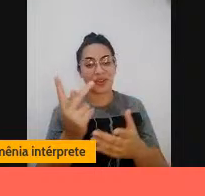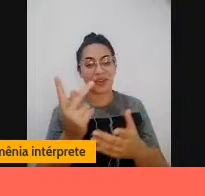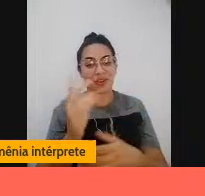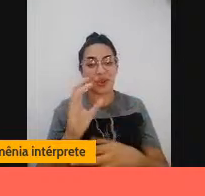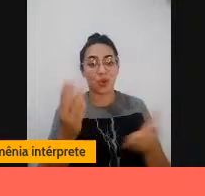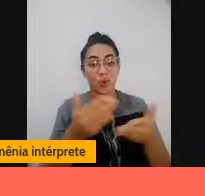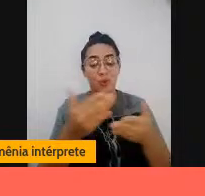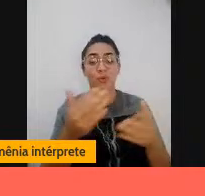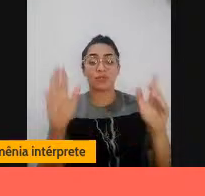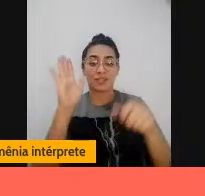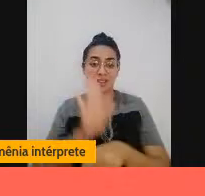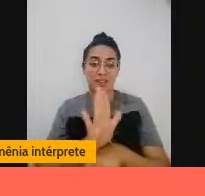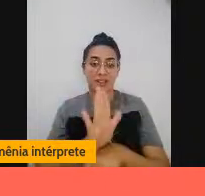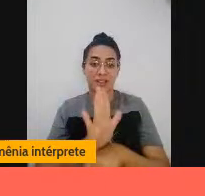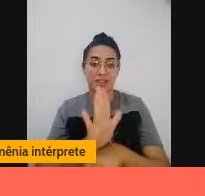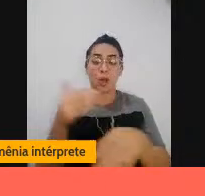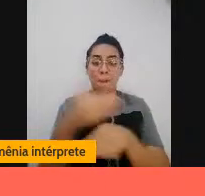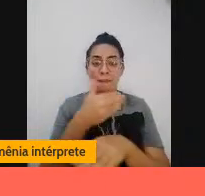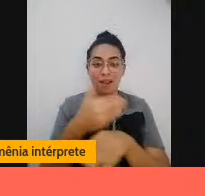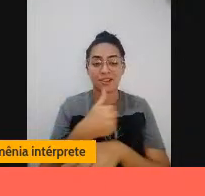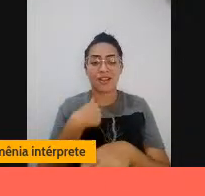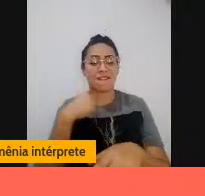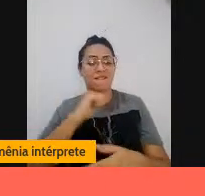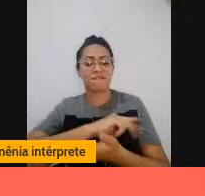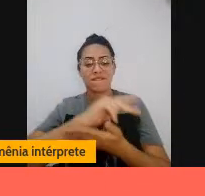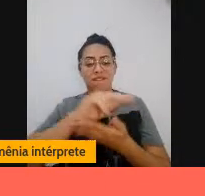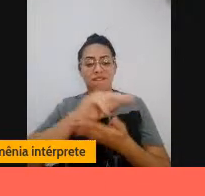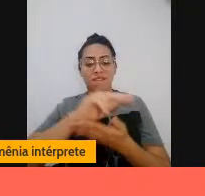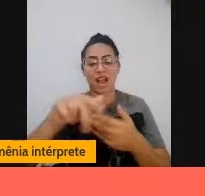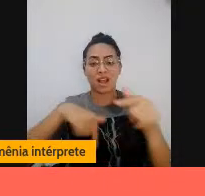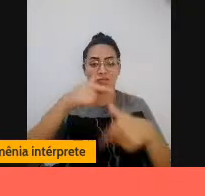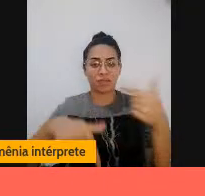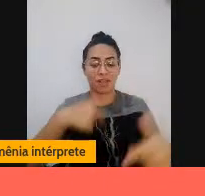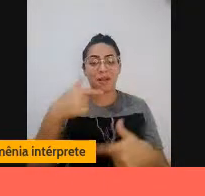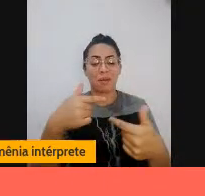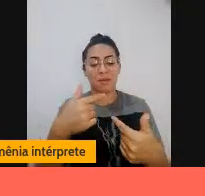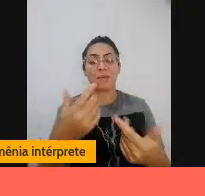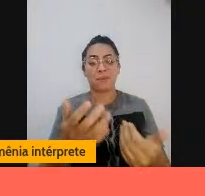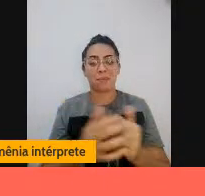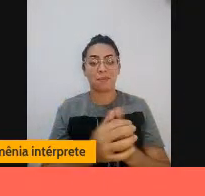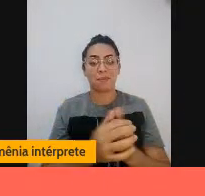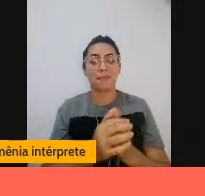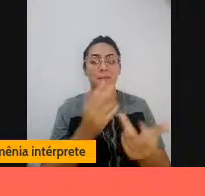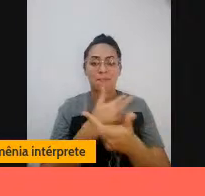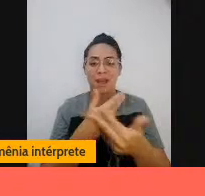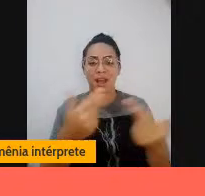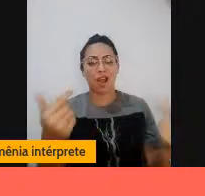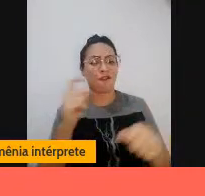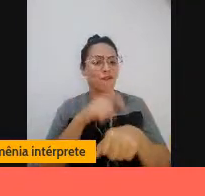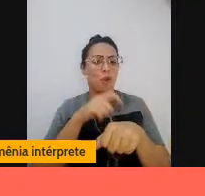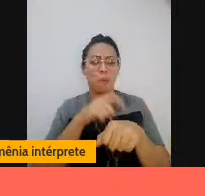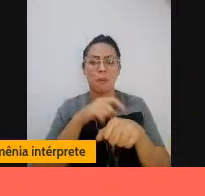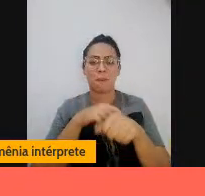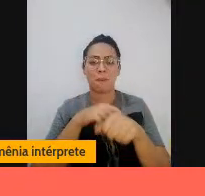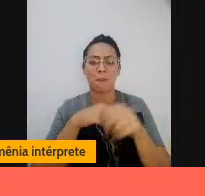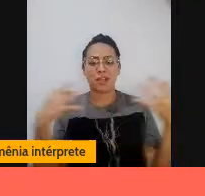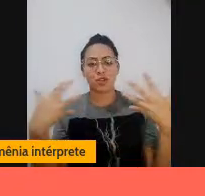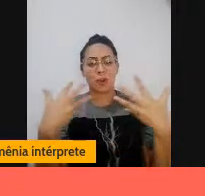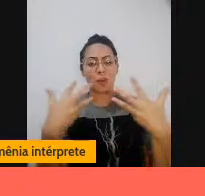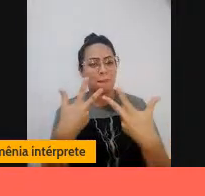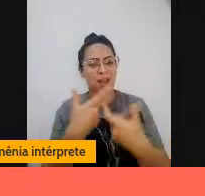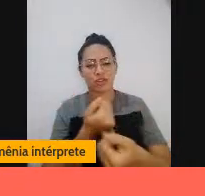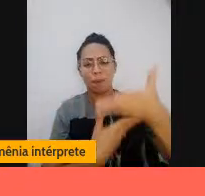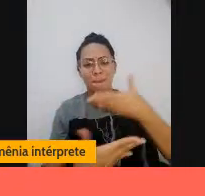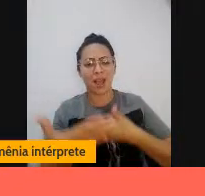participei do GT, que tinha vários trabalhos da ciência da religião. Foi um momento muito rico de partilha que